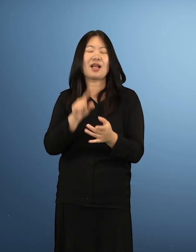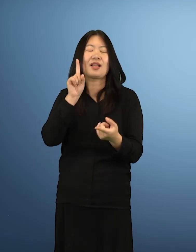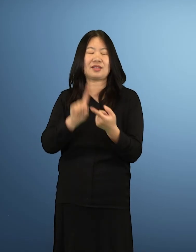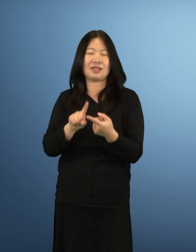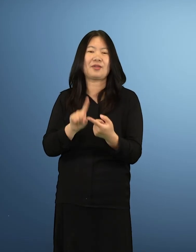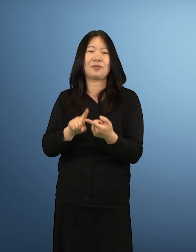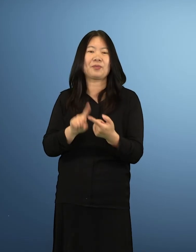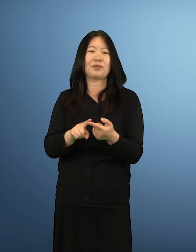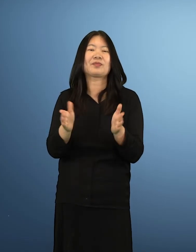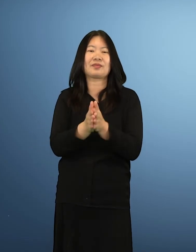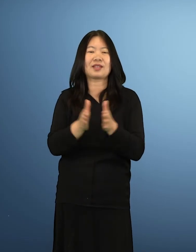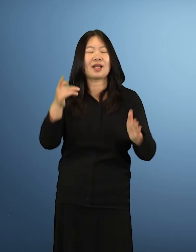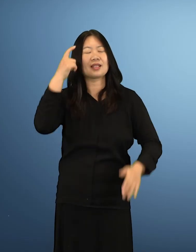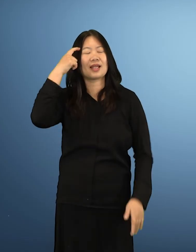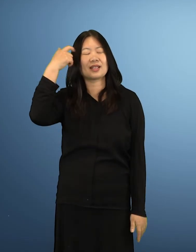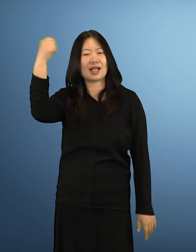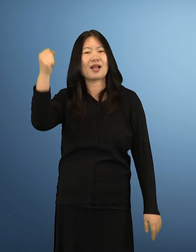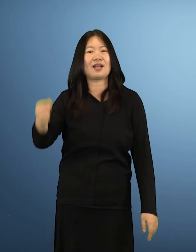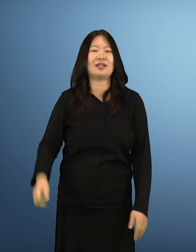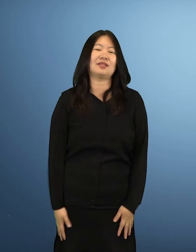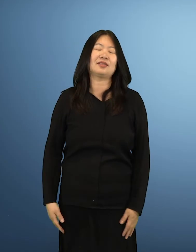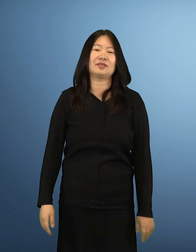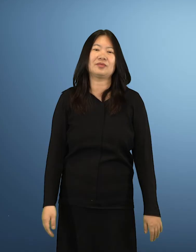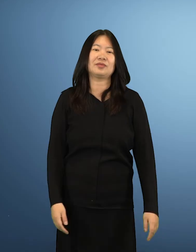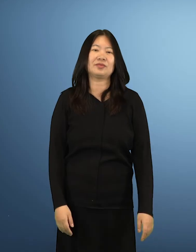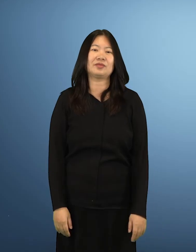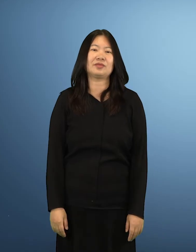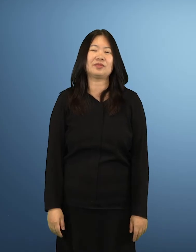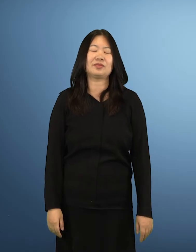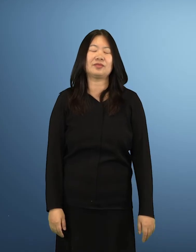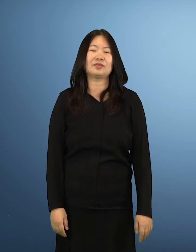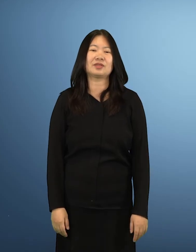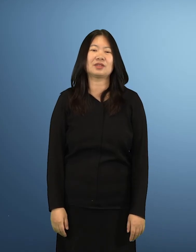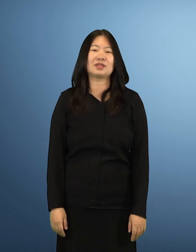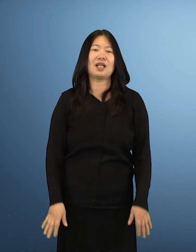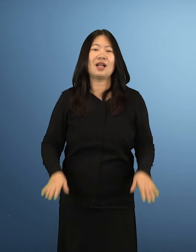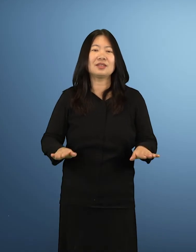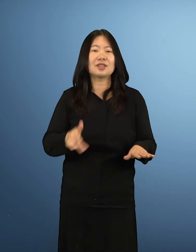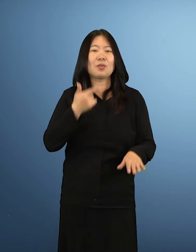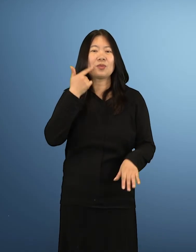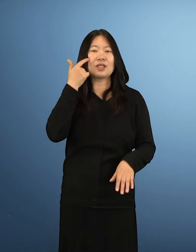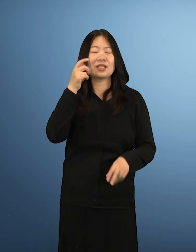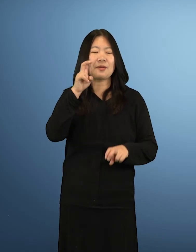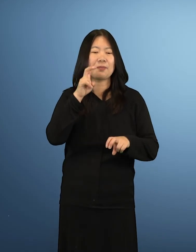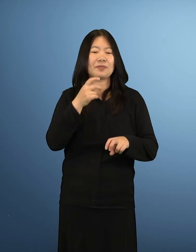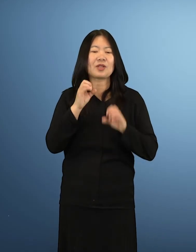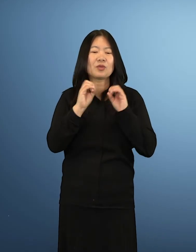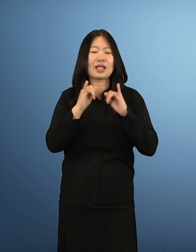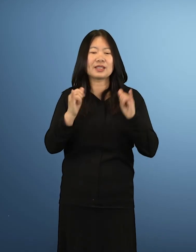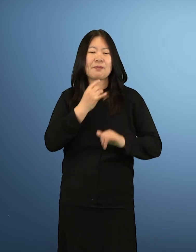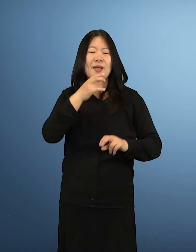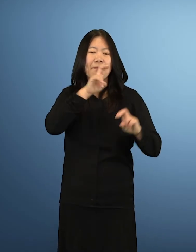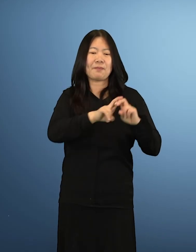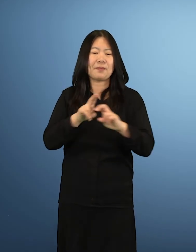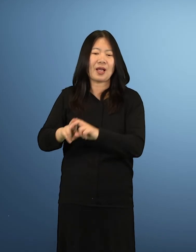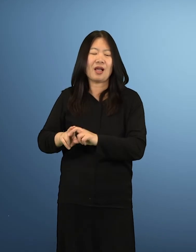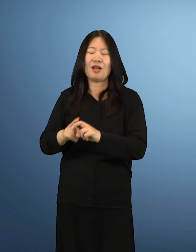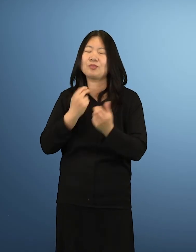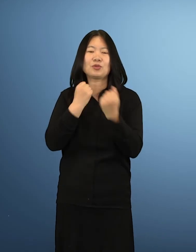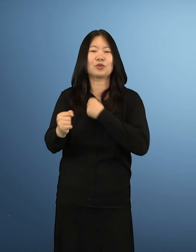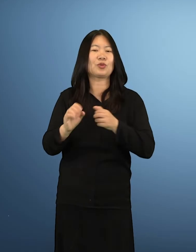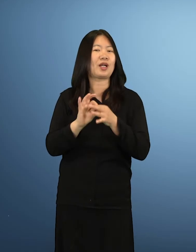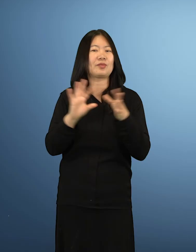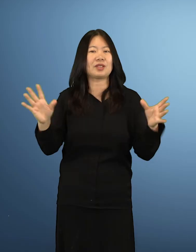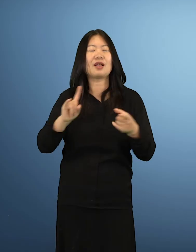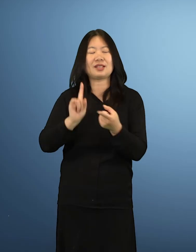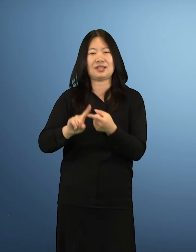대로 그냥 하려고 해요. 여기 교역자만 앉는 상황이 오더라도